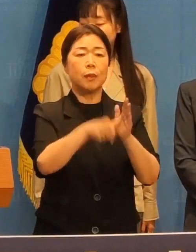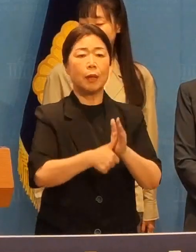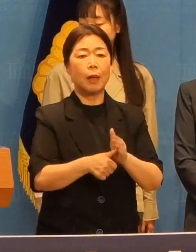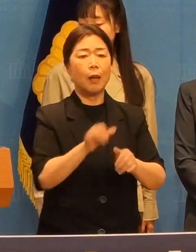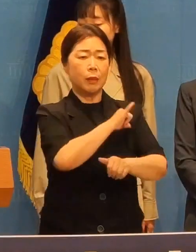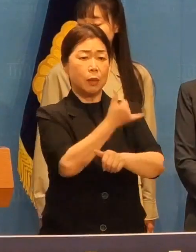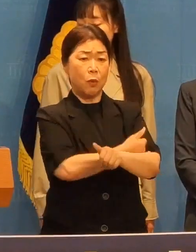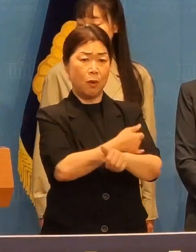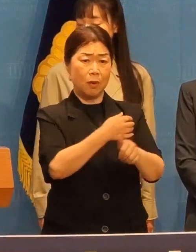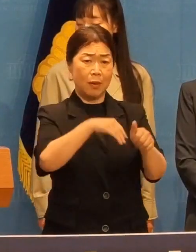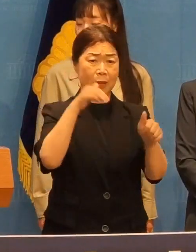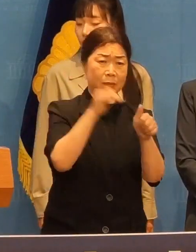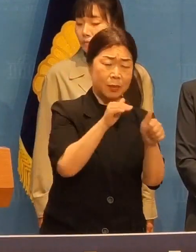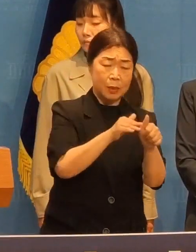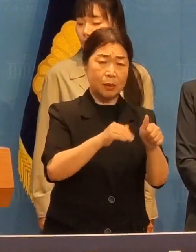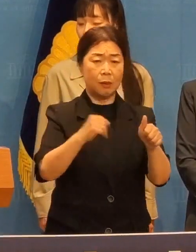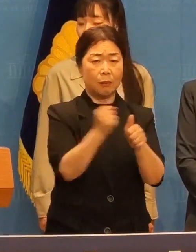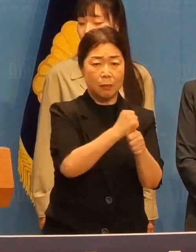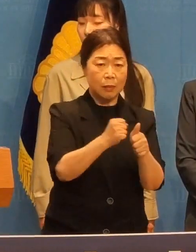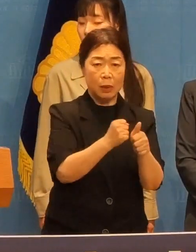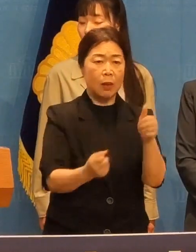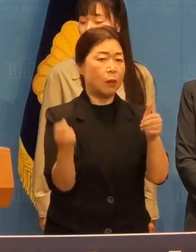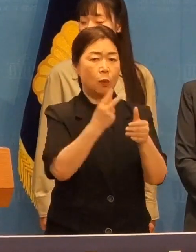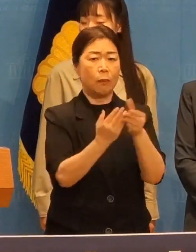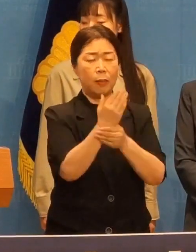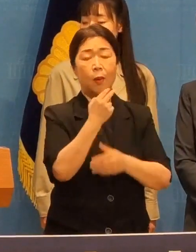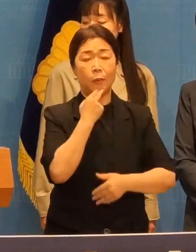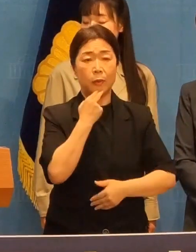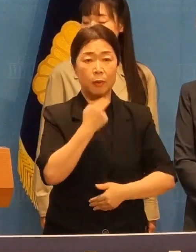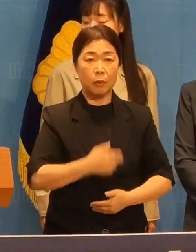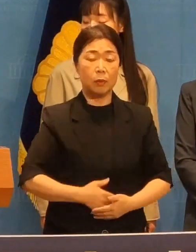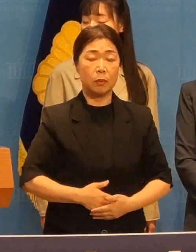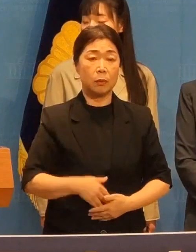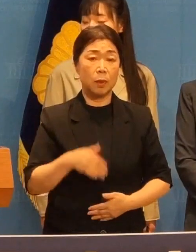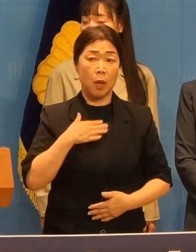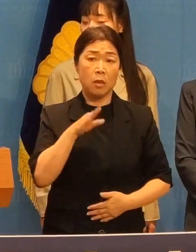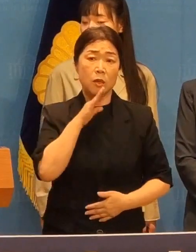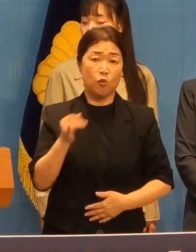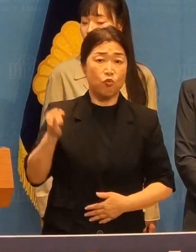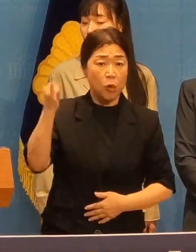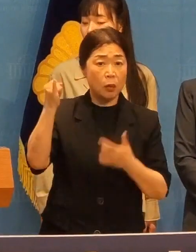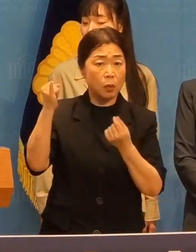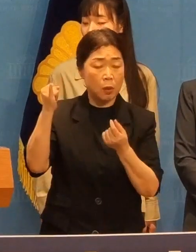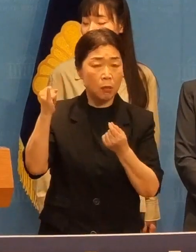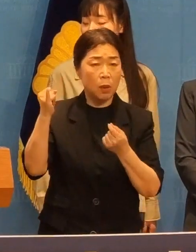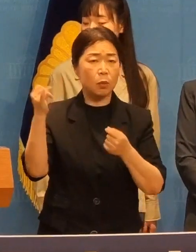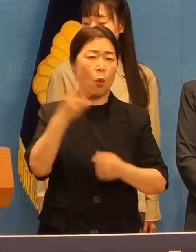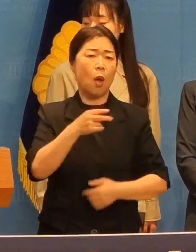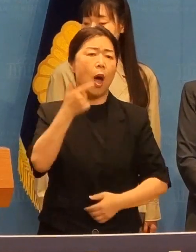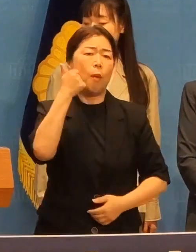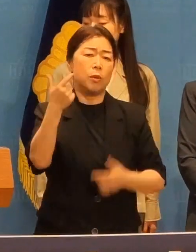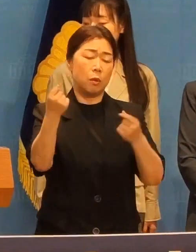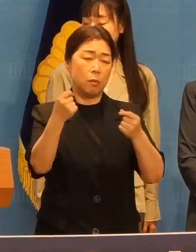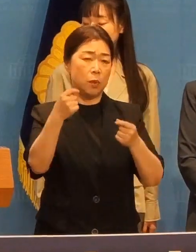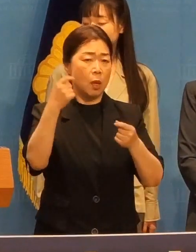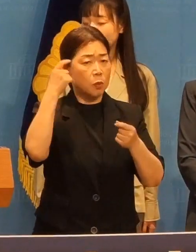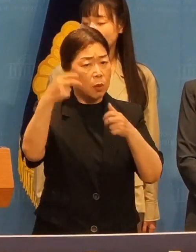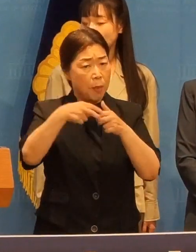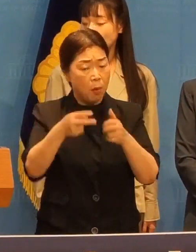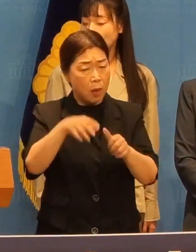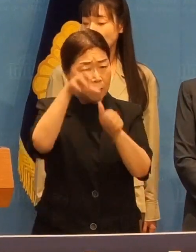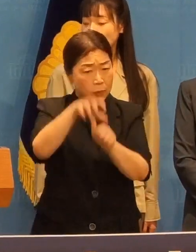것이라고 저는 장담합니다. 저희 누나처럼 우리 아버지처럼 정신병원에 갇혀 있는